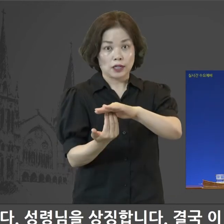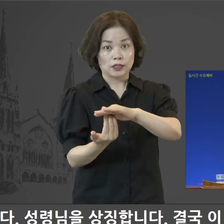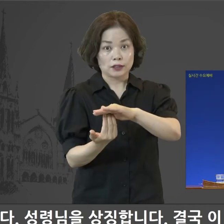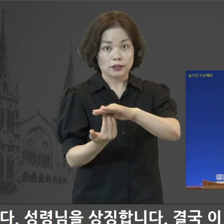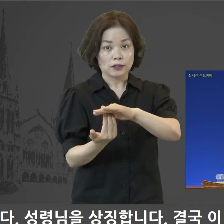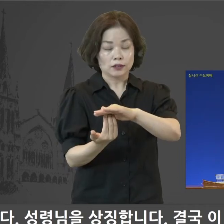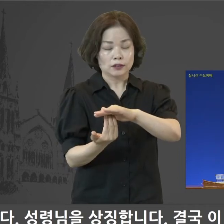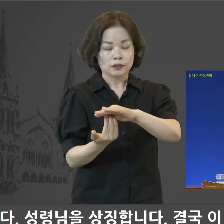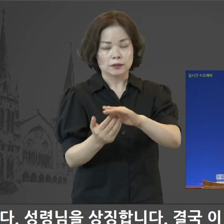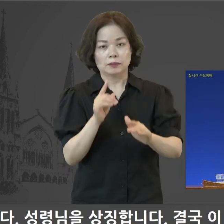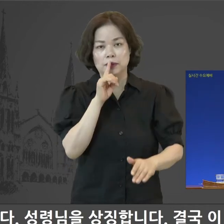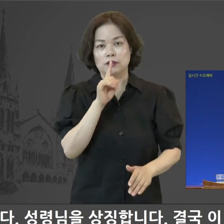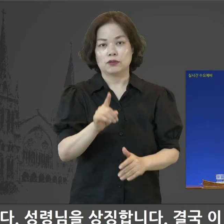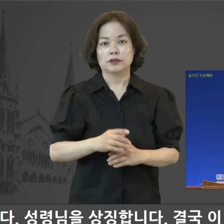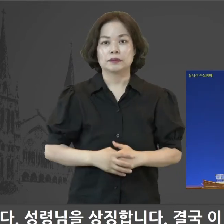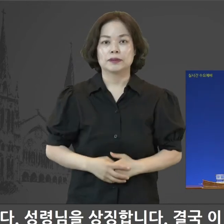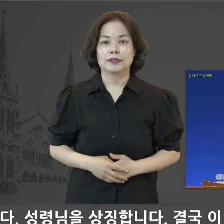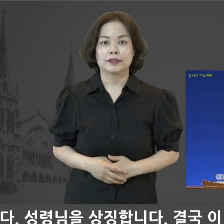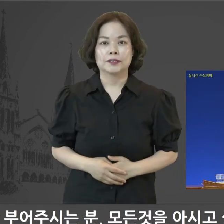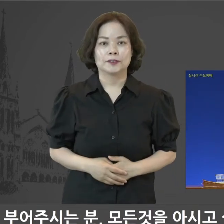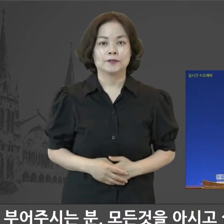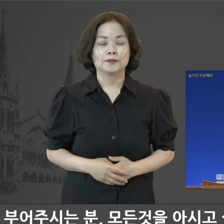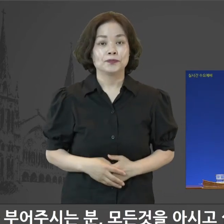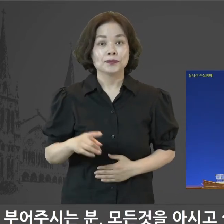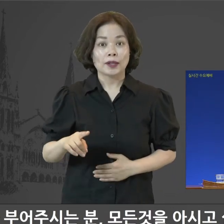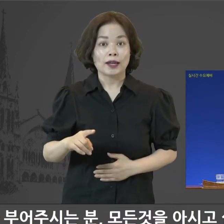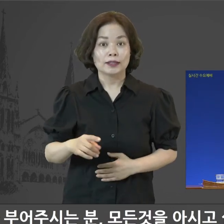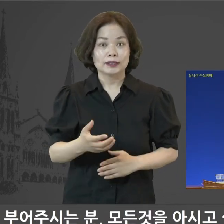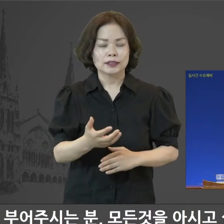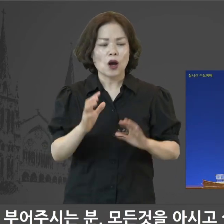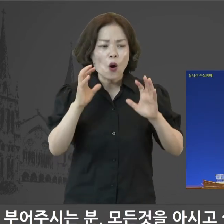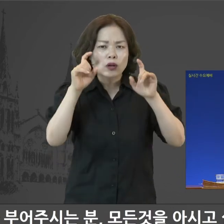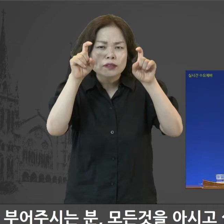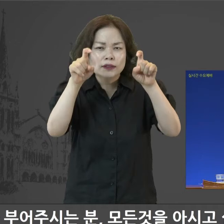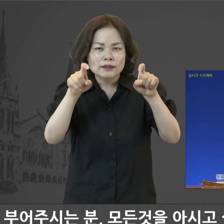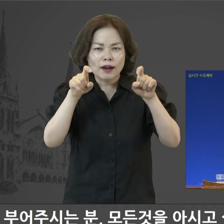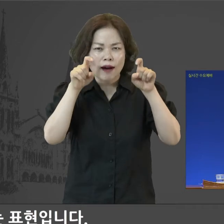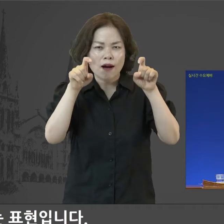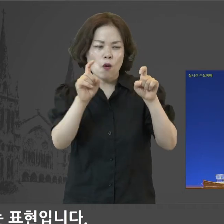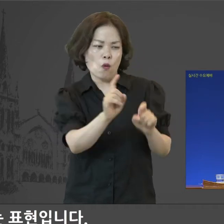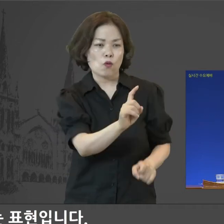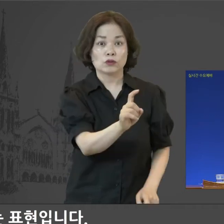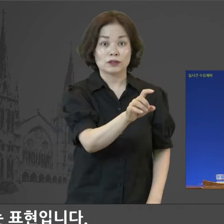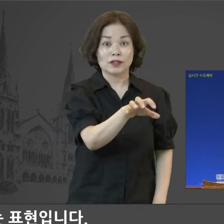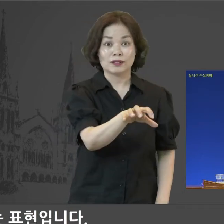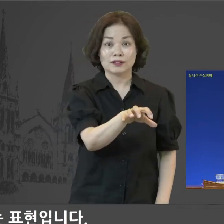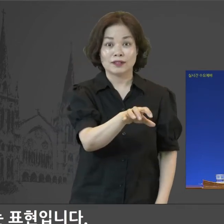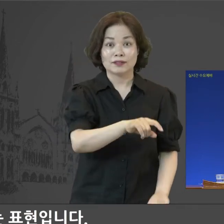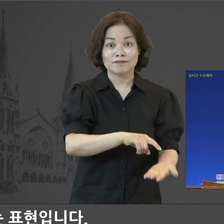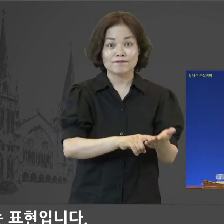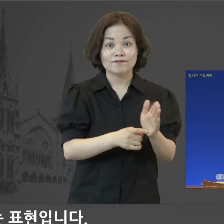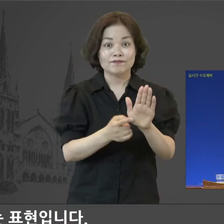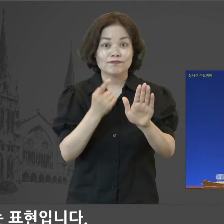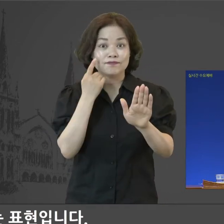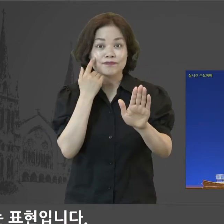강조하고 있는 표현입니다. 그런데 이 어린 양이 어디에서 딱 등장을